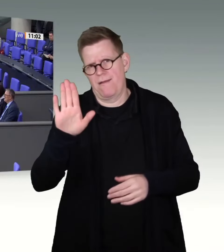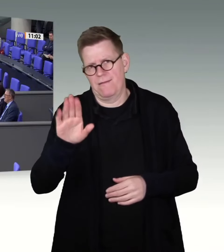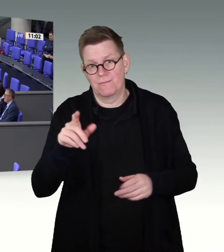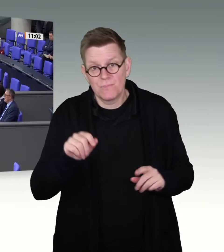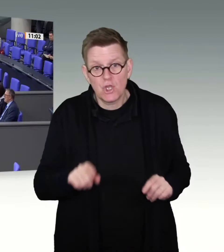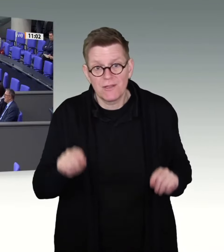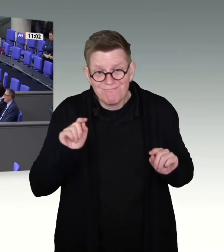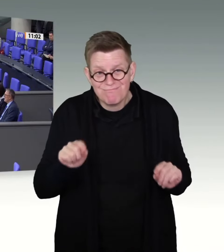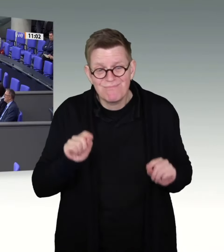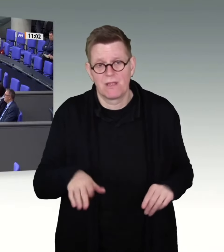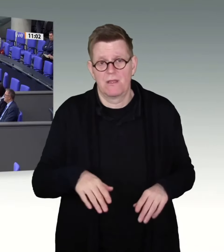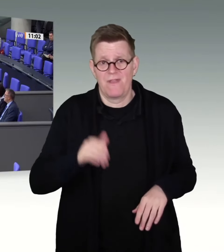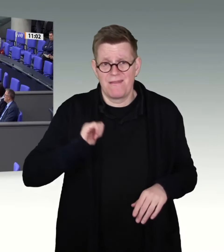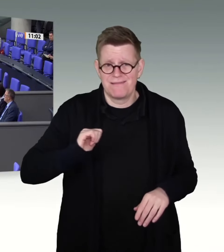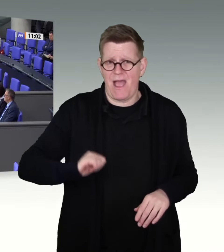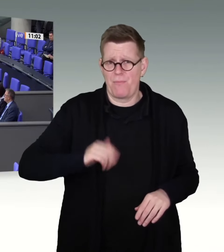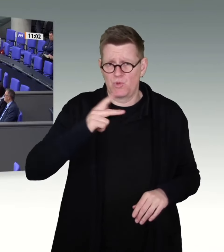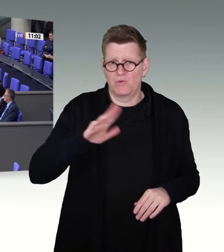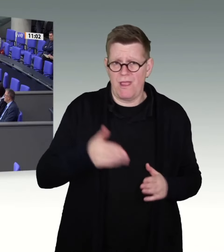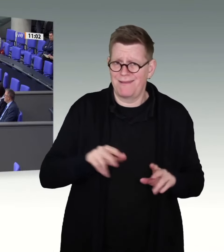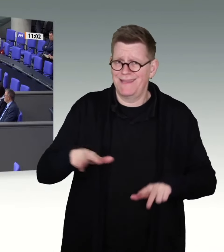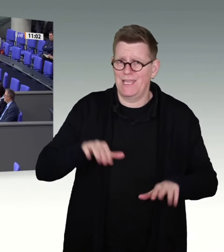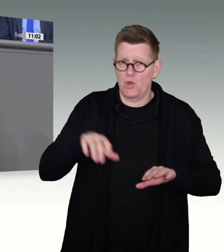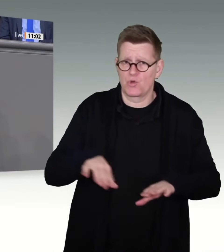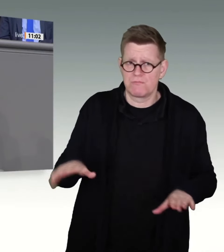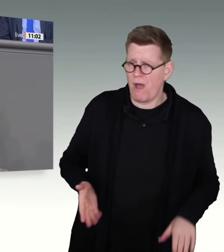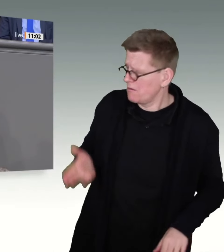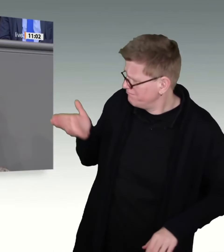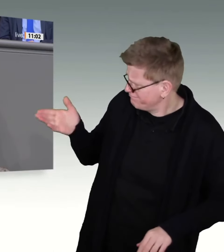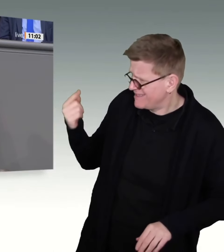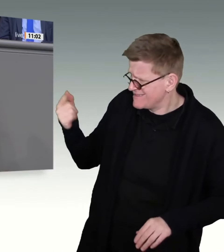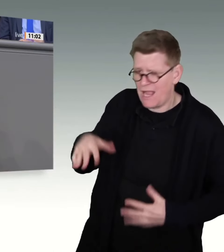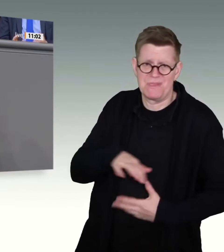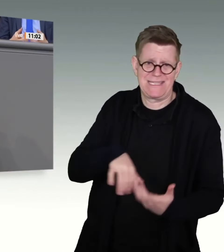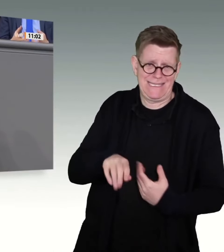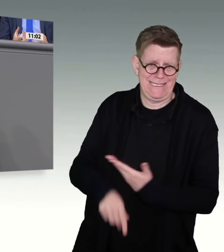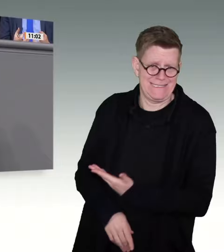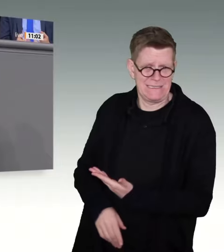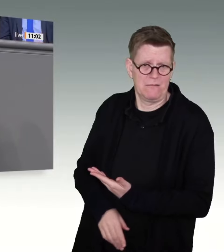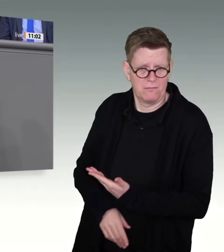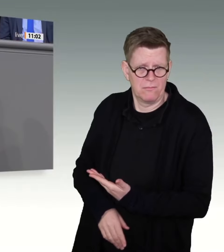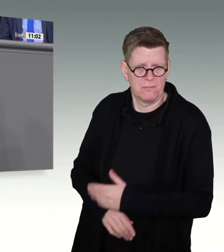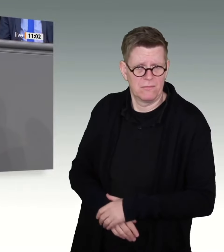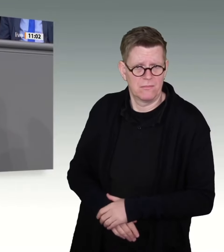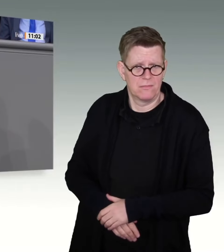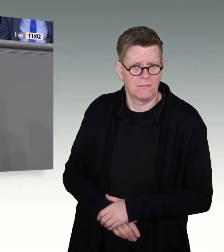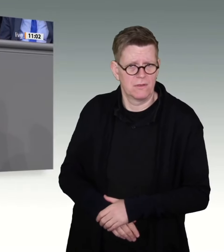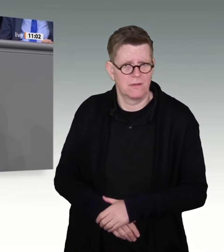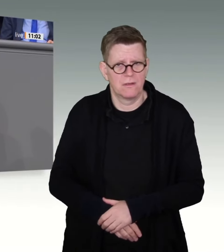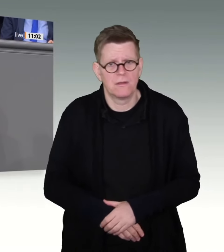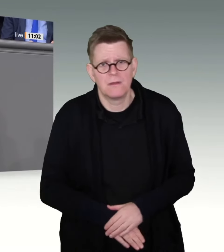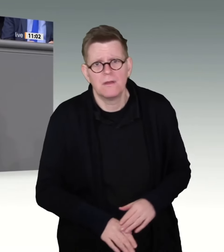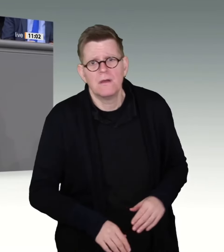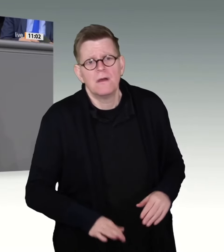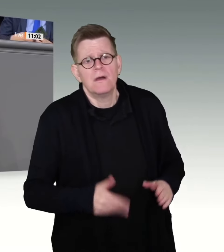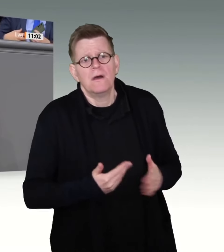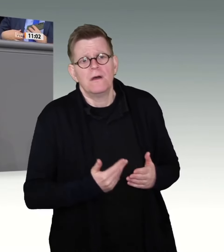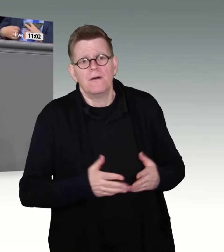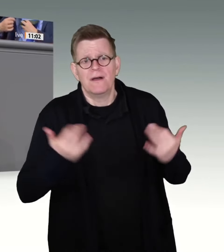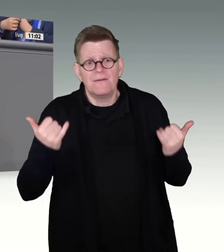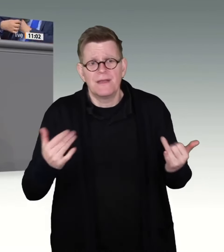Denn niemand, wirklich niemand auf diesem Planeten, baut eine Immobilie, um sie dann weit unter Wert zu vermieten oder sie nur zu Preisen zu